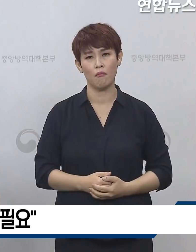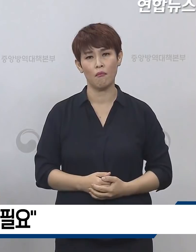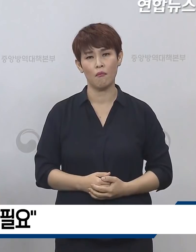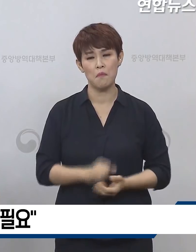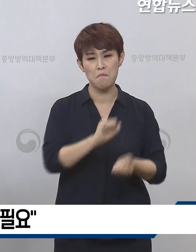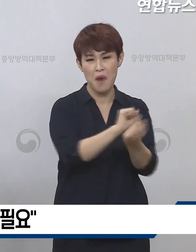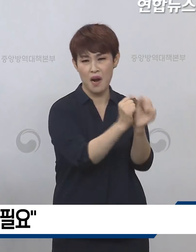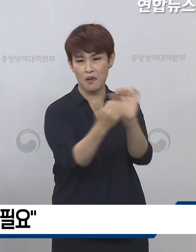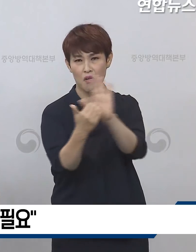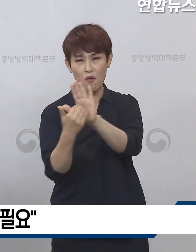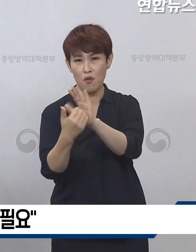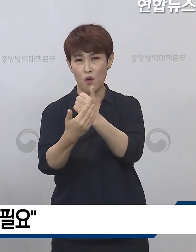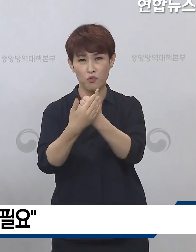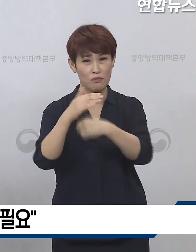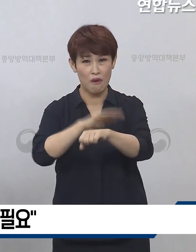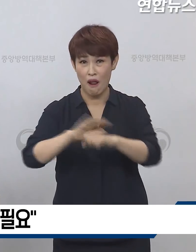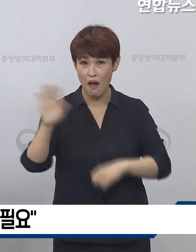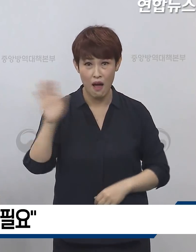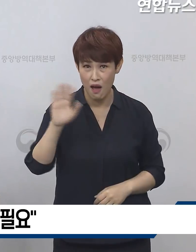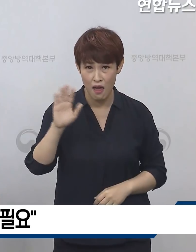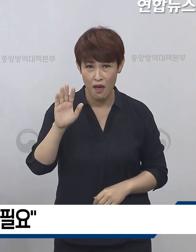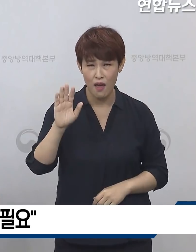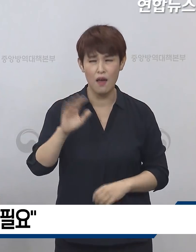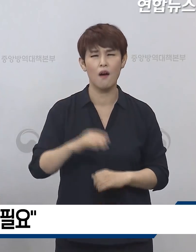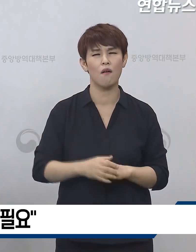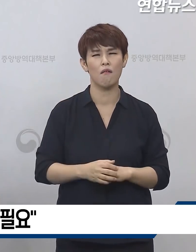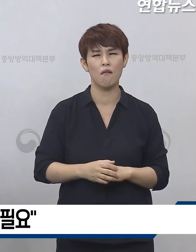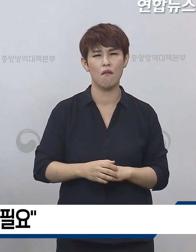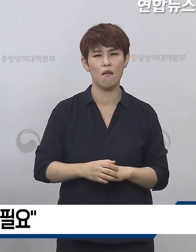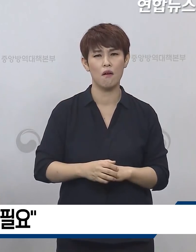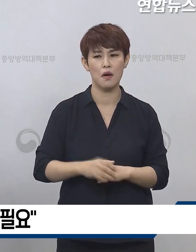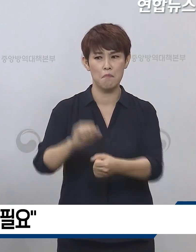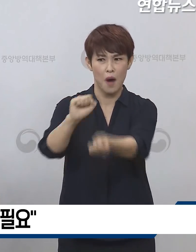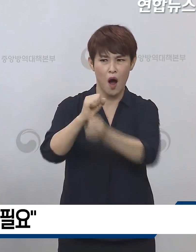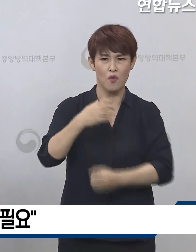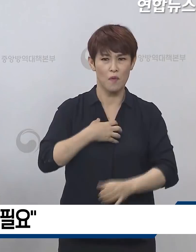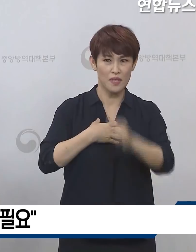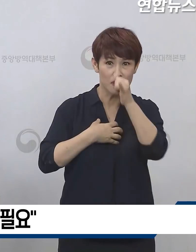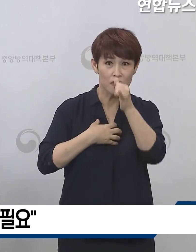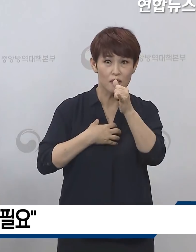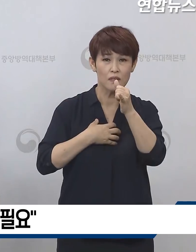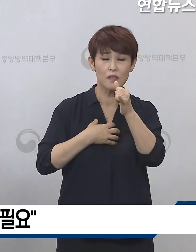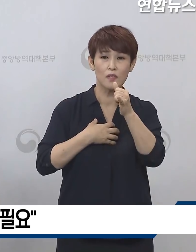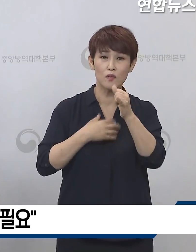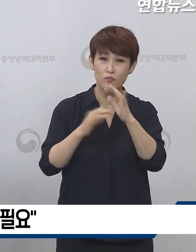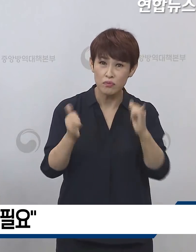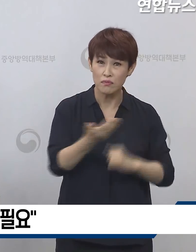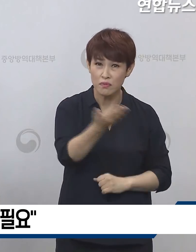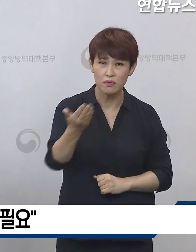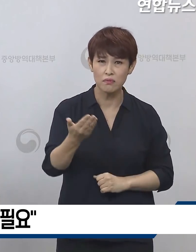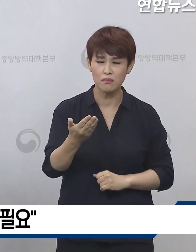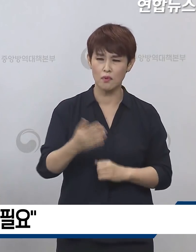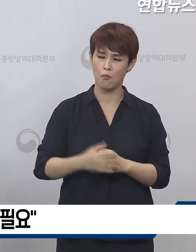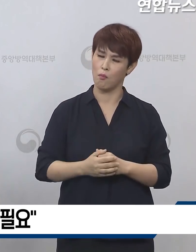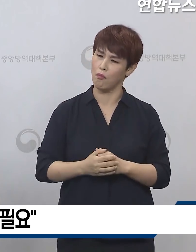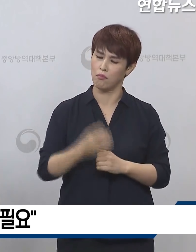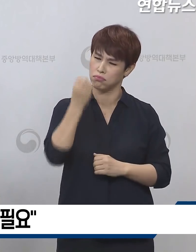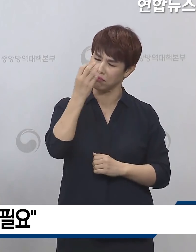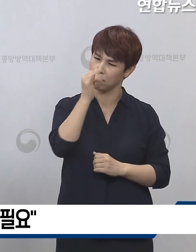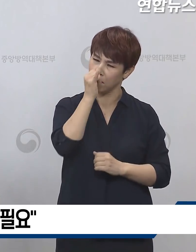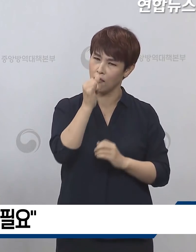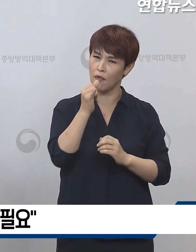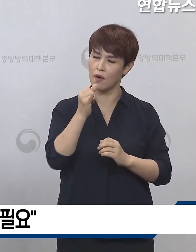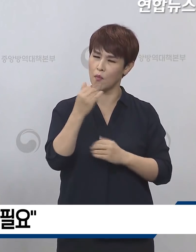대한 협조가 늦어져서 감염 위험에 노출된 분들 또 의심 환자에 대한 진단